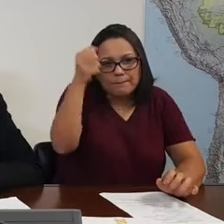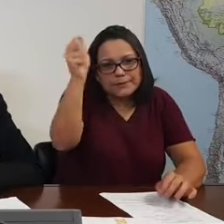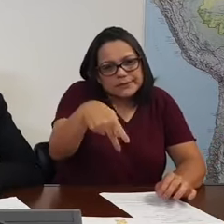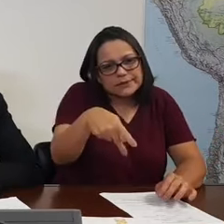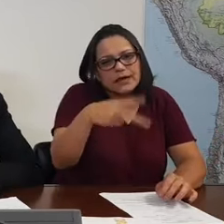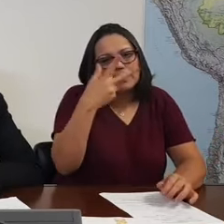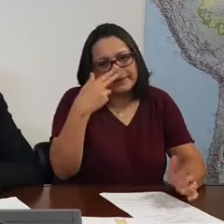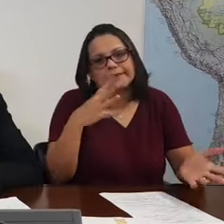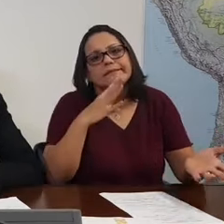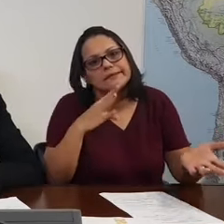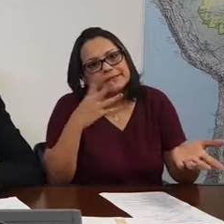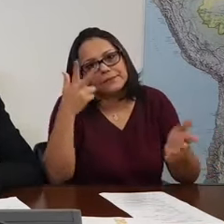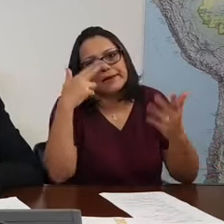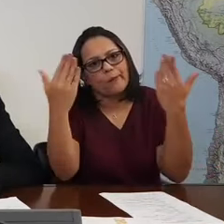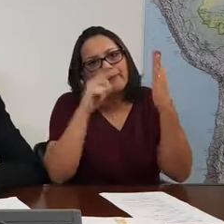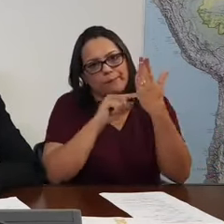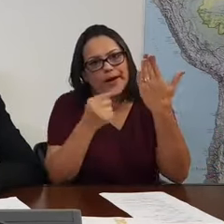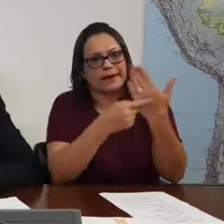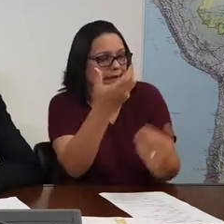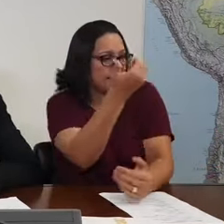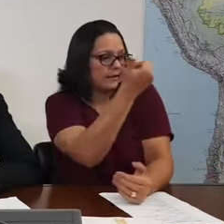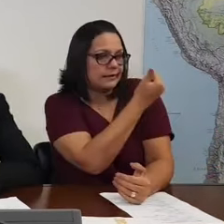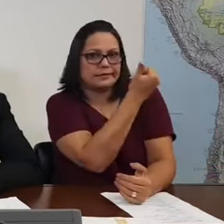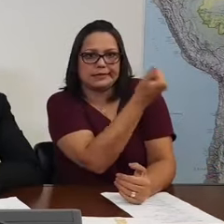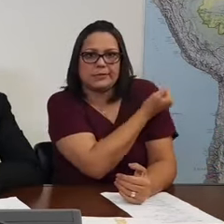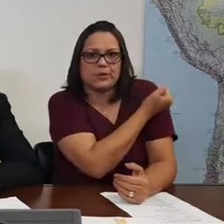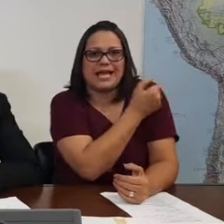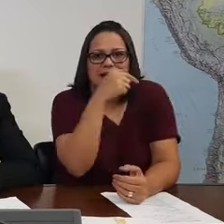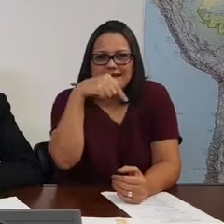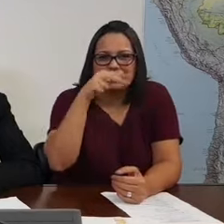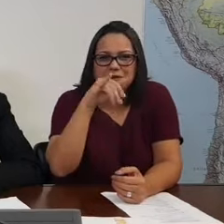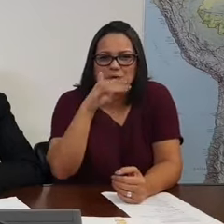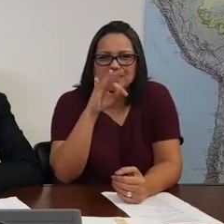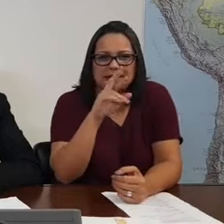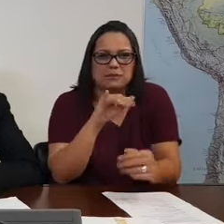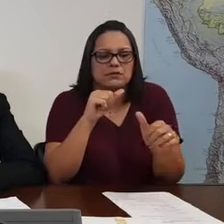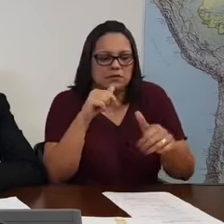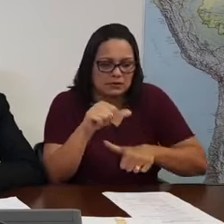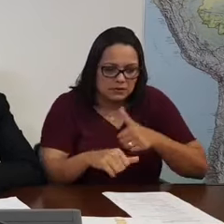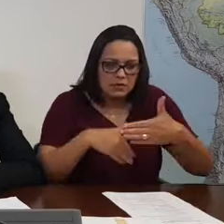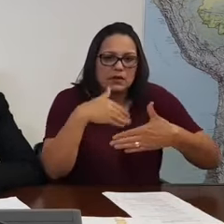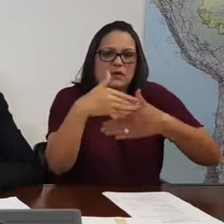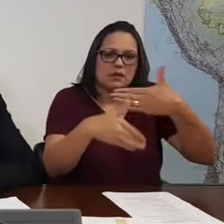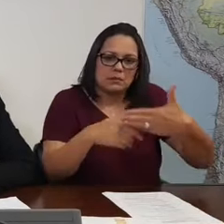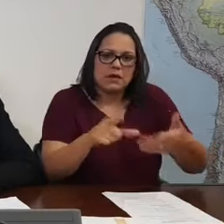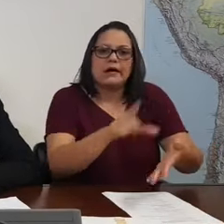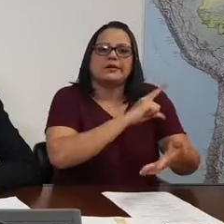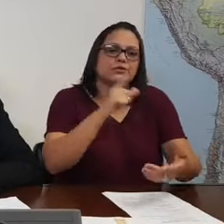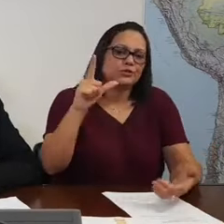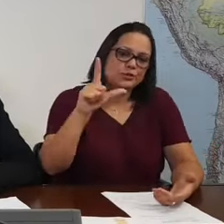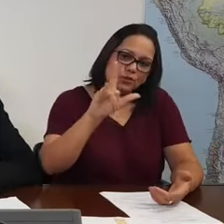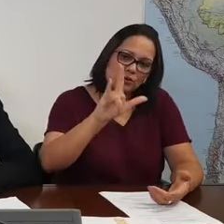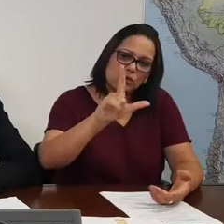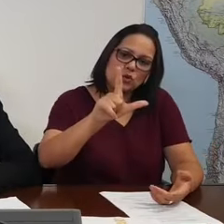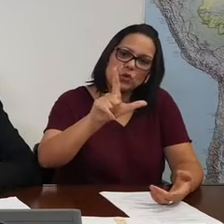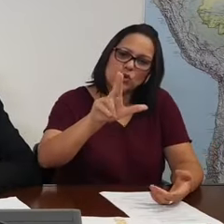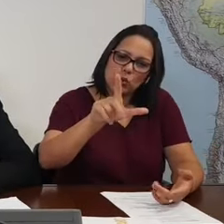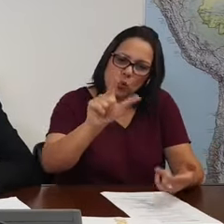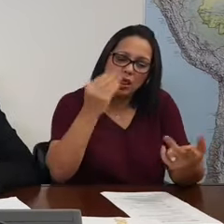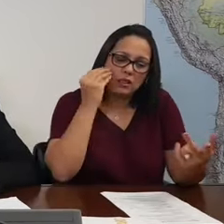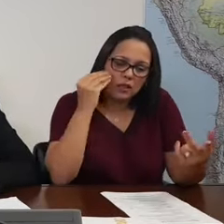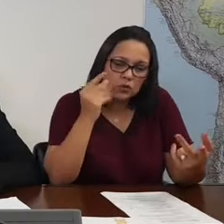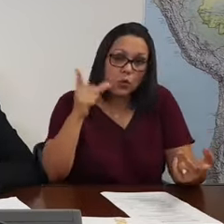quimioterapia, sim, gostaria que não fosse feita a reforma, mas Lula tentou lá atrás, Dilma tentou, Michel Temer